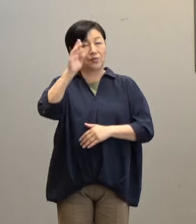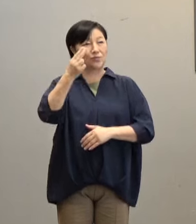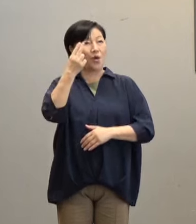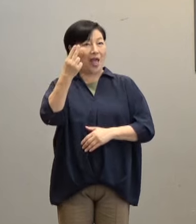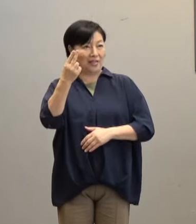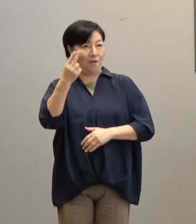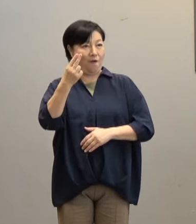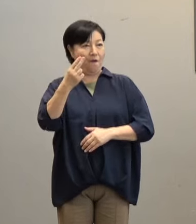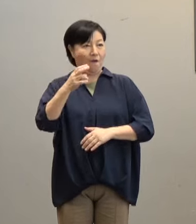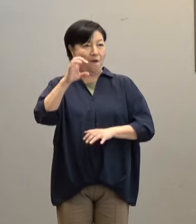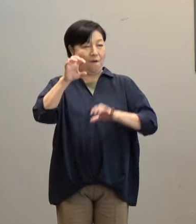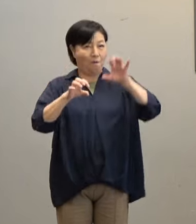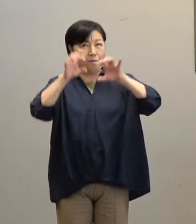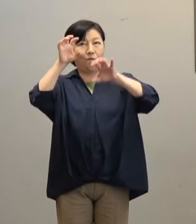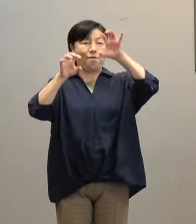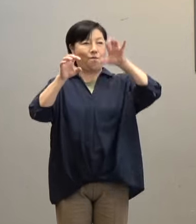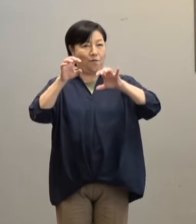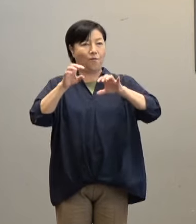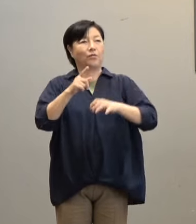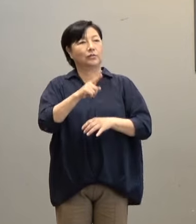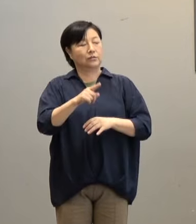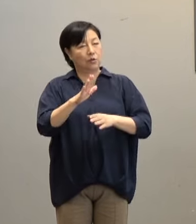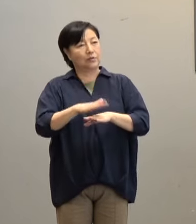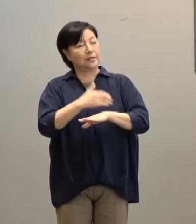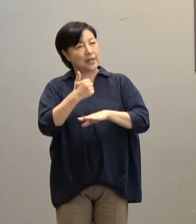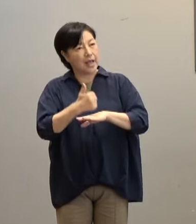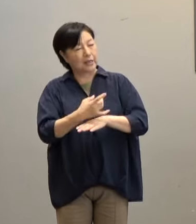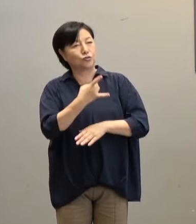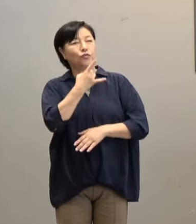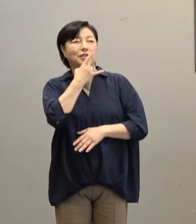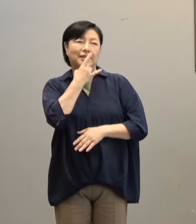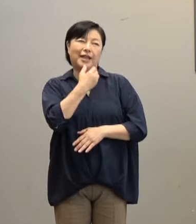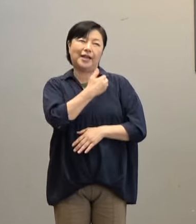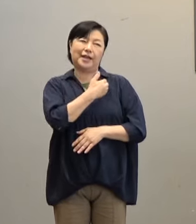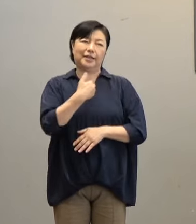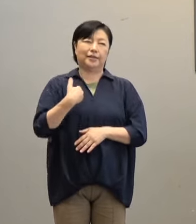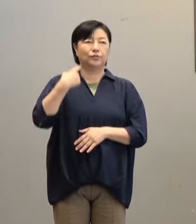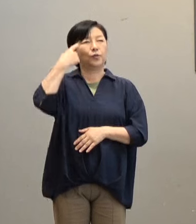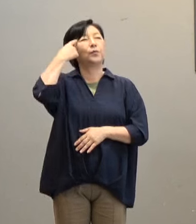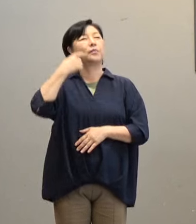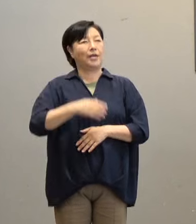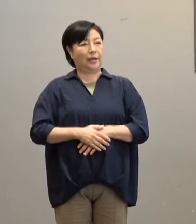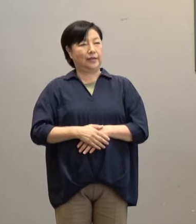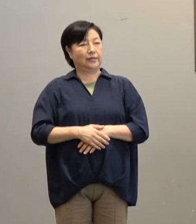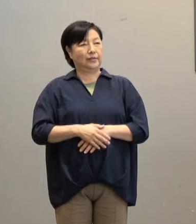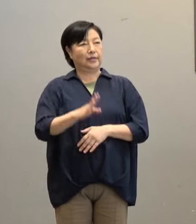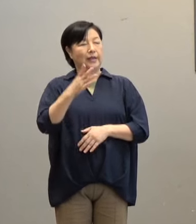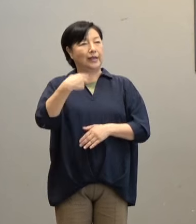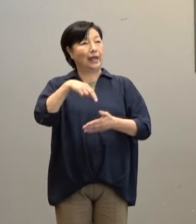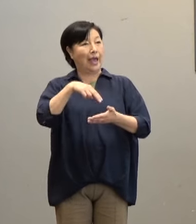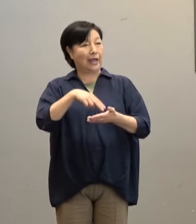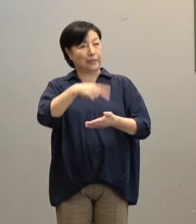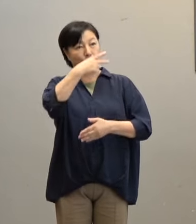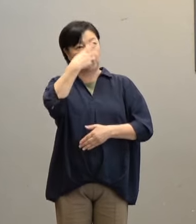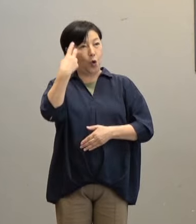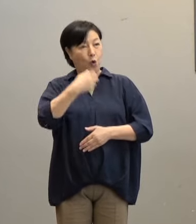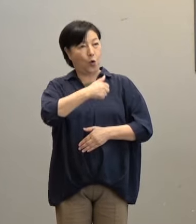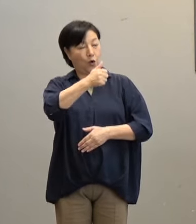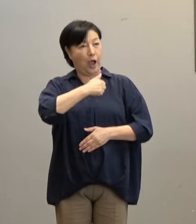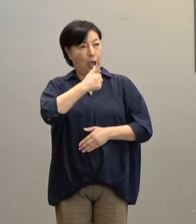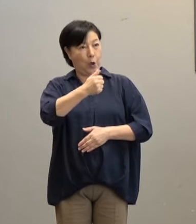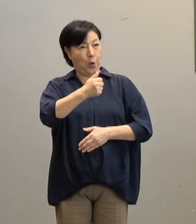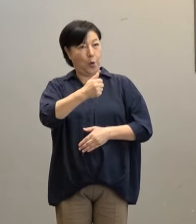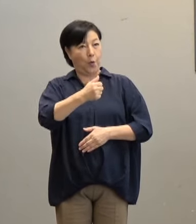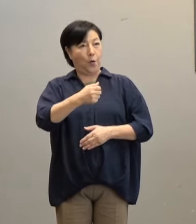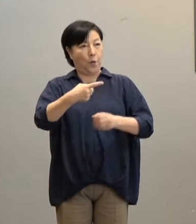大会実績も含めて、まあ、非常に期待ができるんではないかなと。県立高校に通う子がまさに金メダルを目指